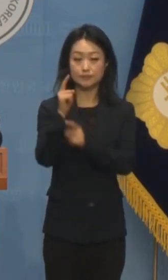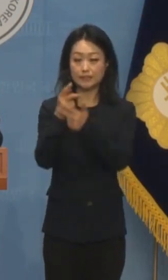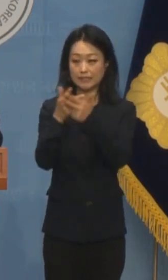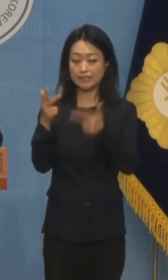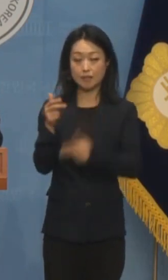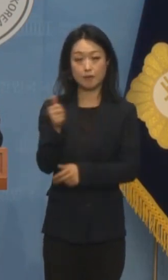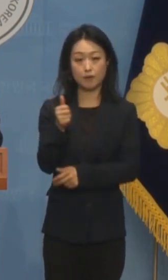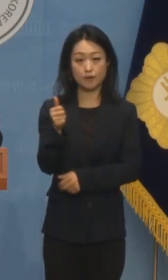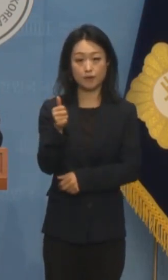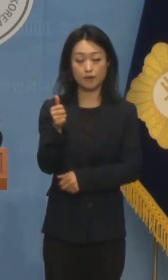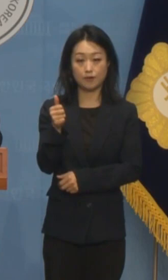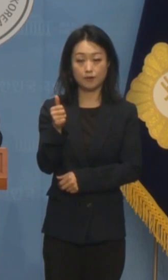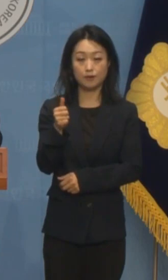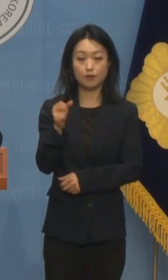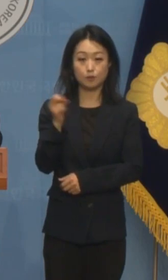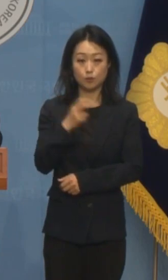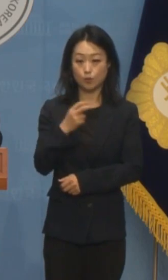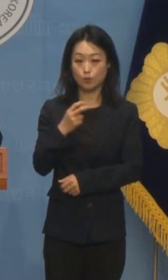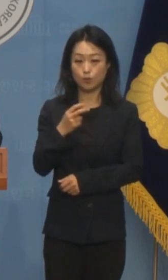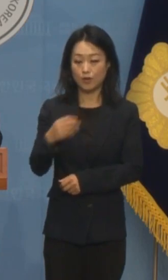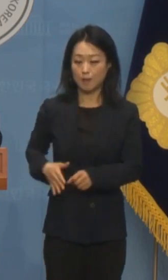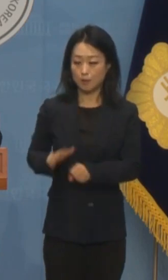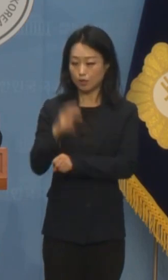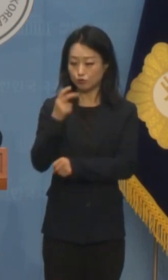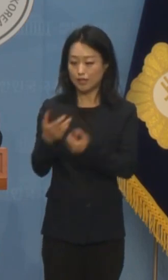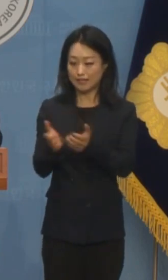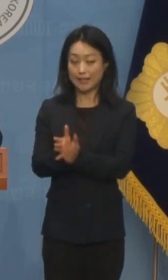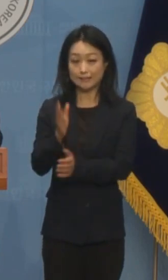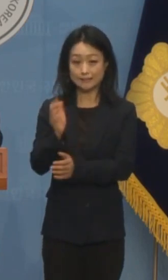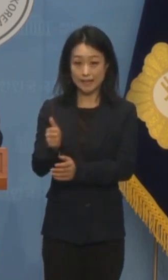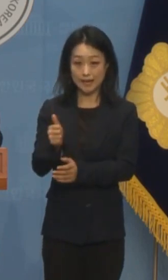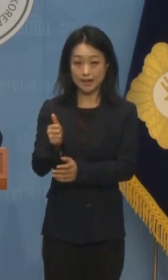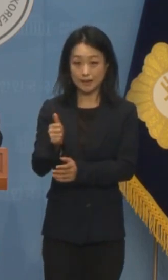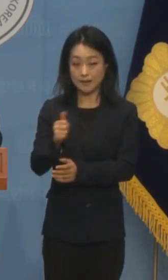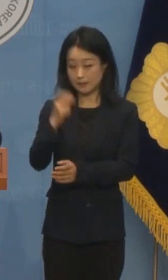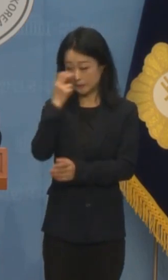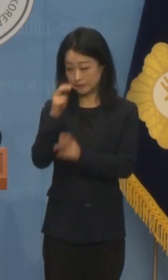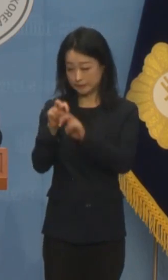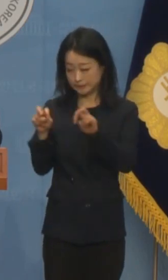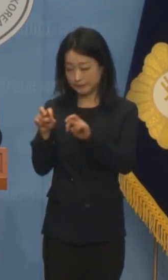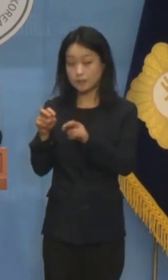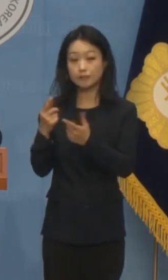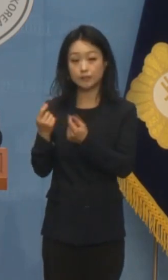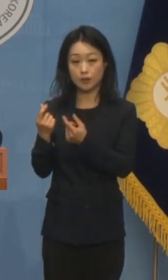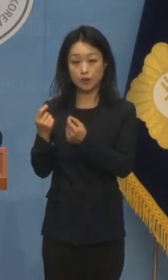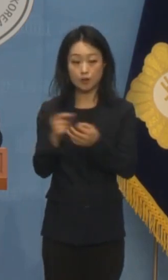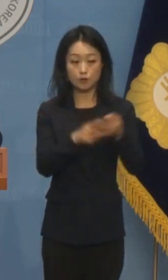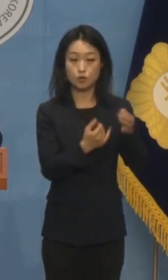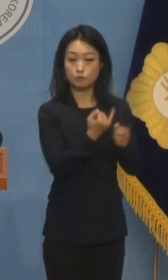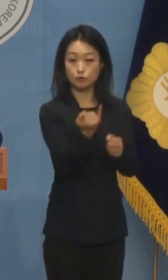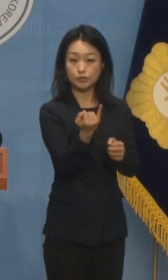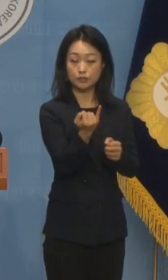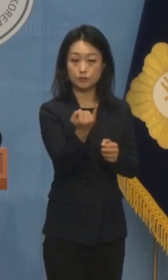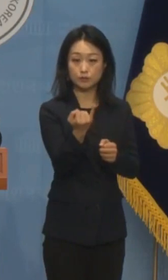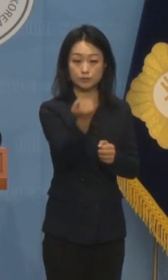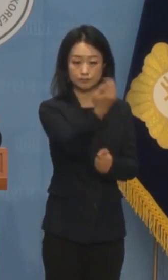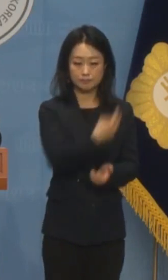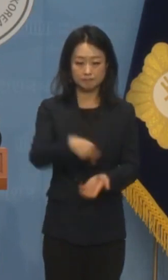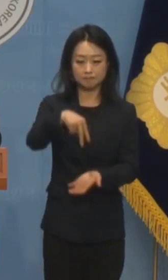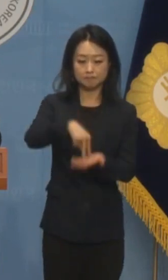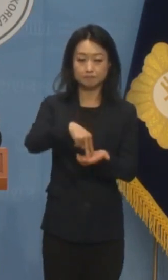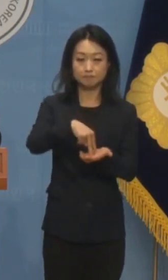대표 박정은 단장에게 했던 것처럼 포토라인에 세우고 엄중하게 수사하십시오